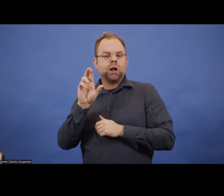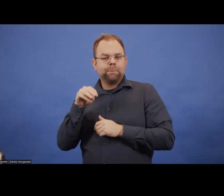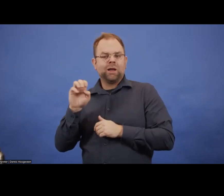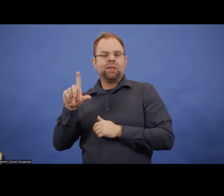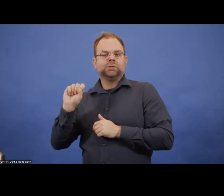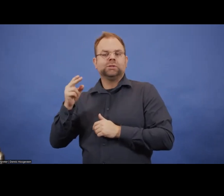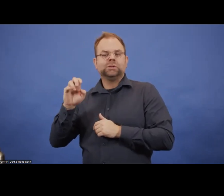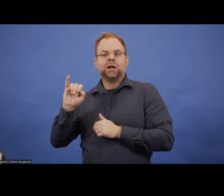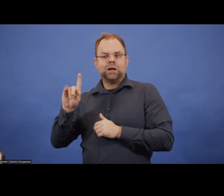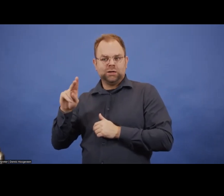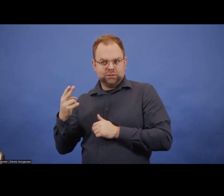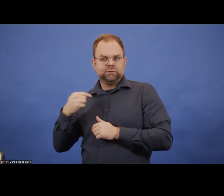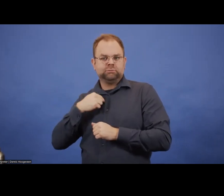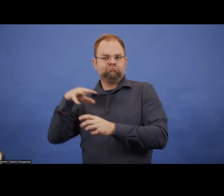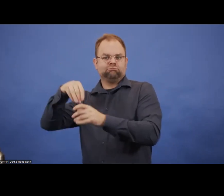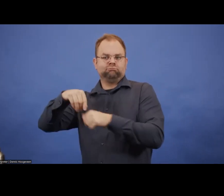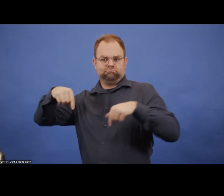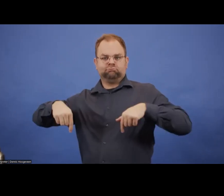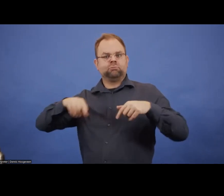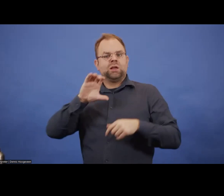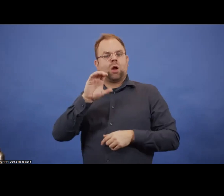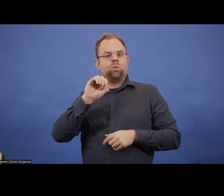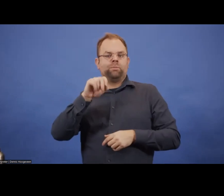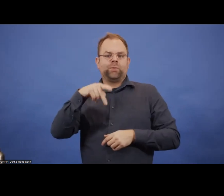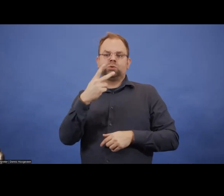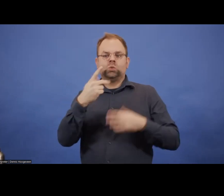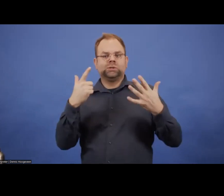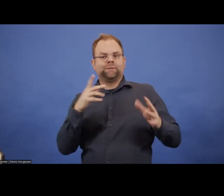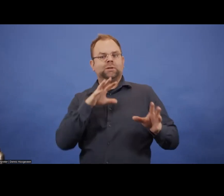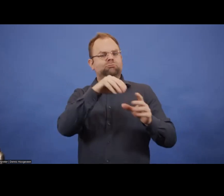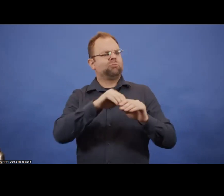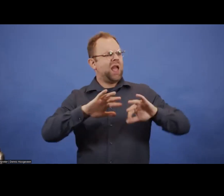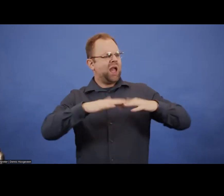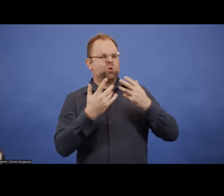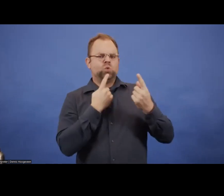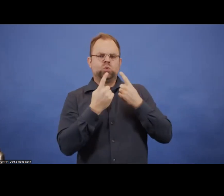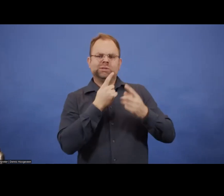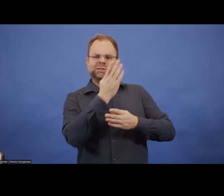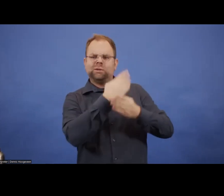gracias, Magdal, por lo que ya has presentado, porque eso hace